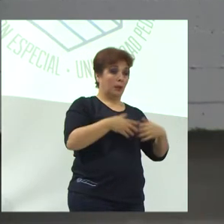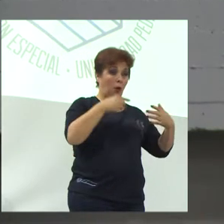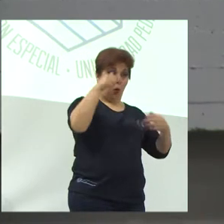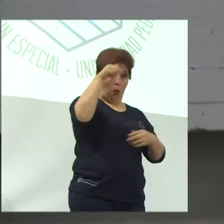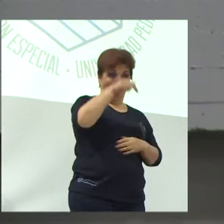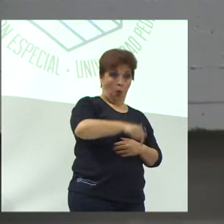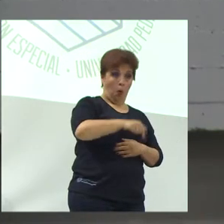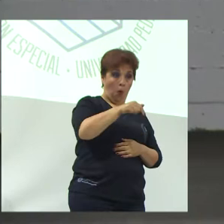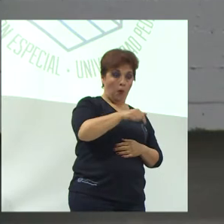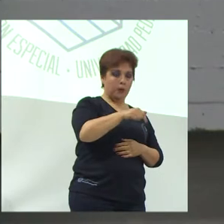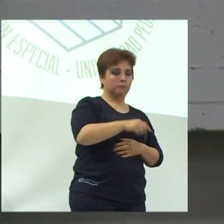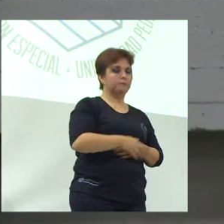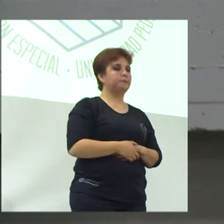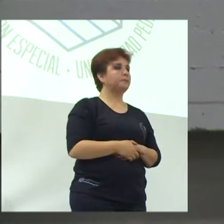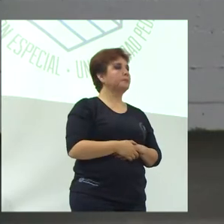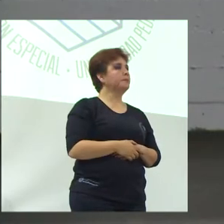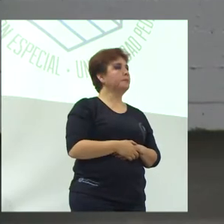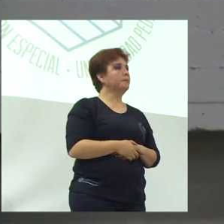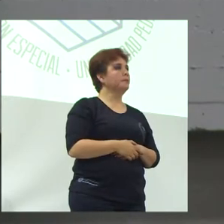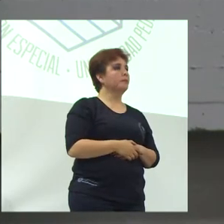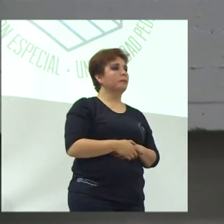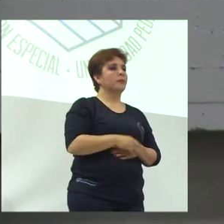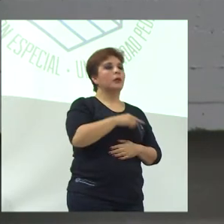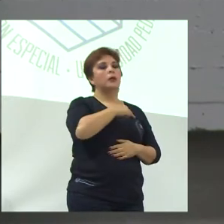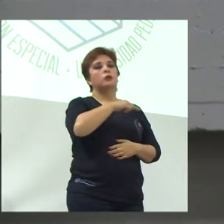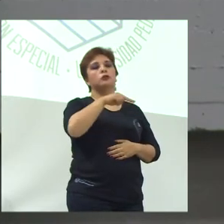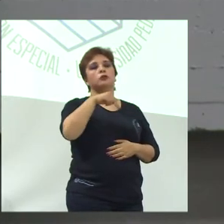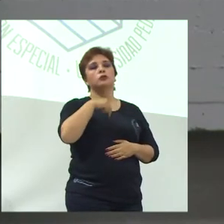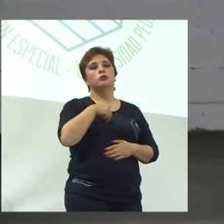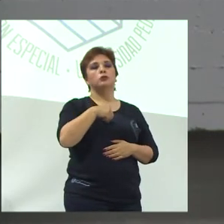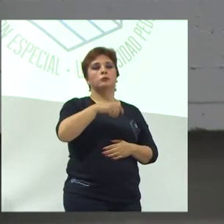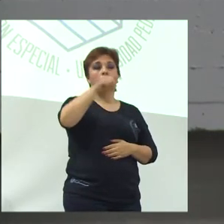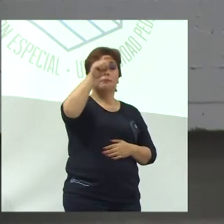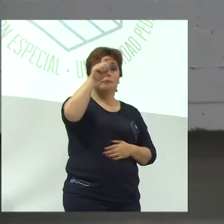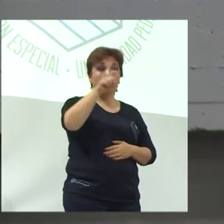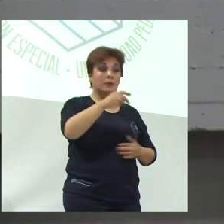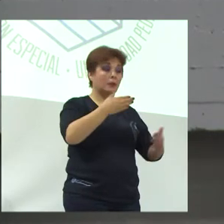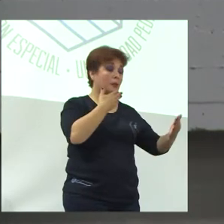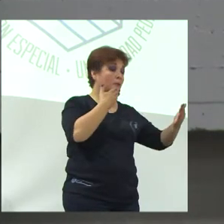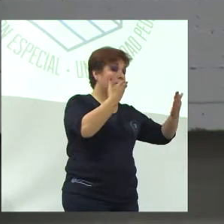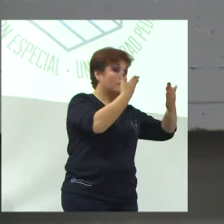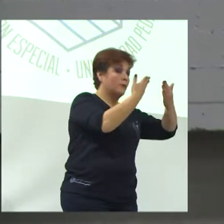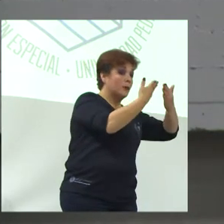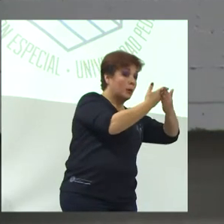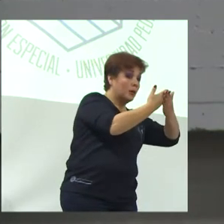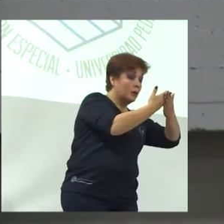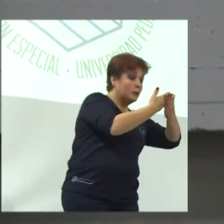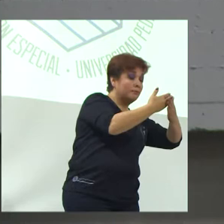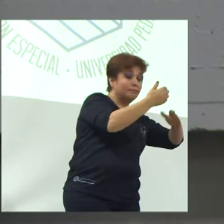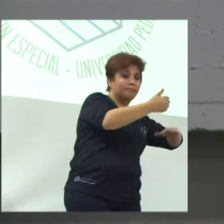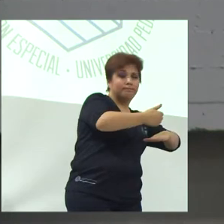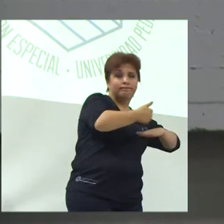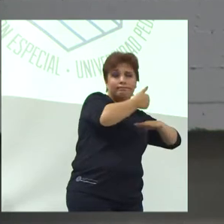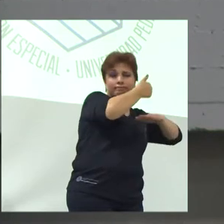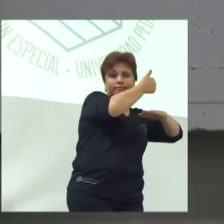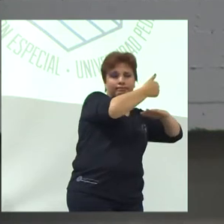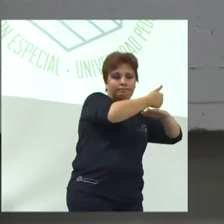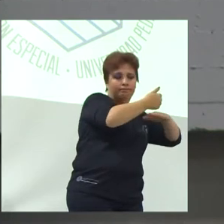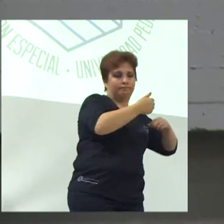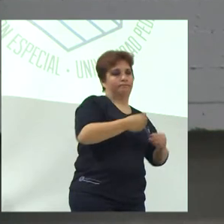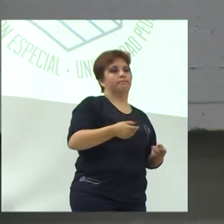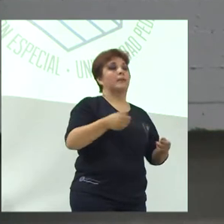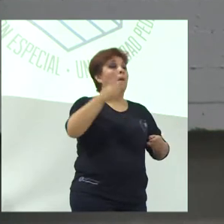debemos agradecer a los directivos y profesores que trabajan con de nuevo en la